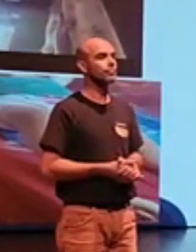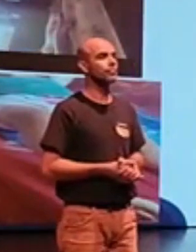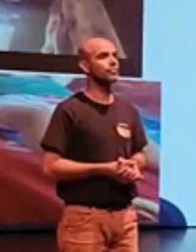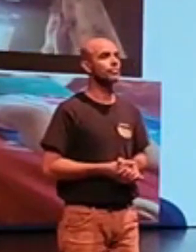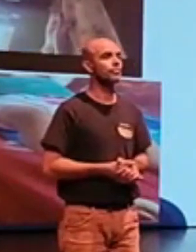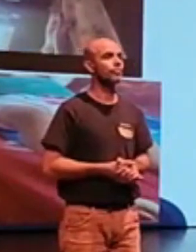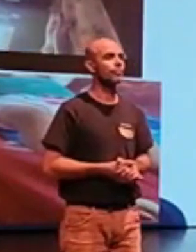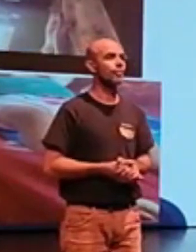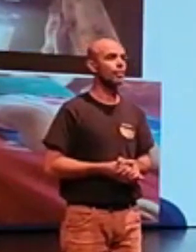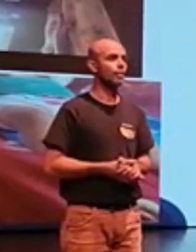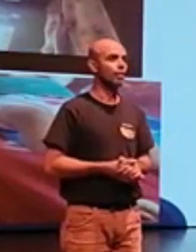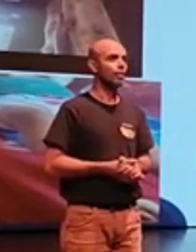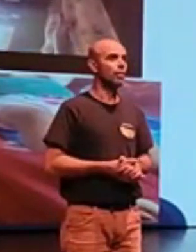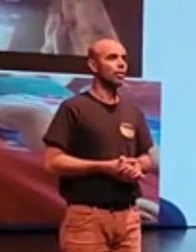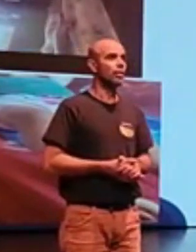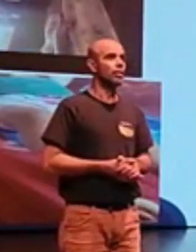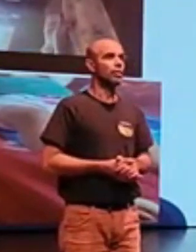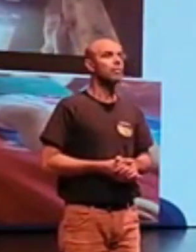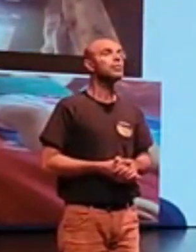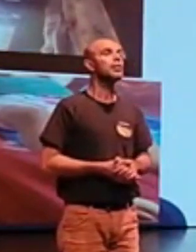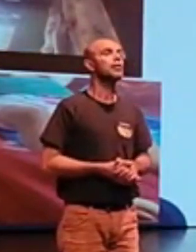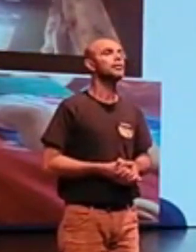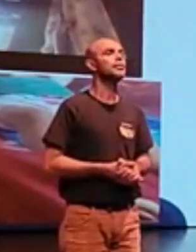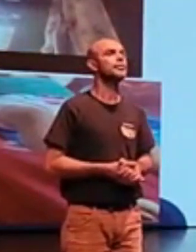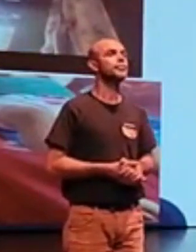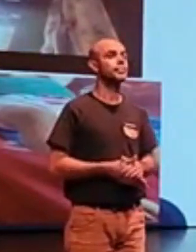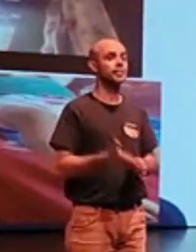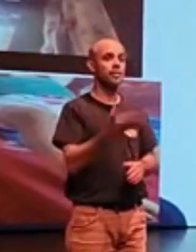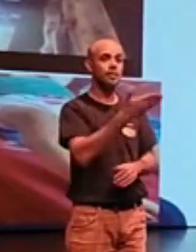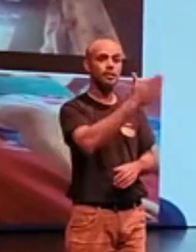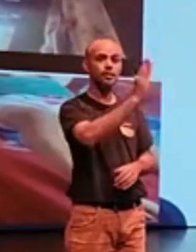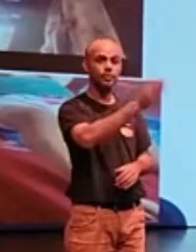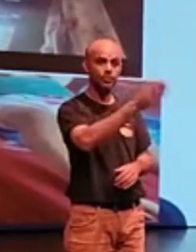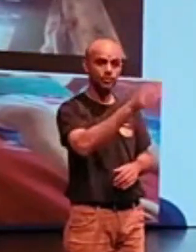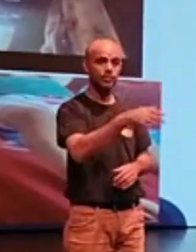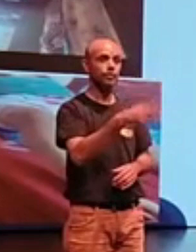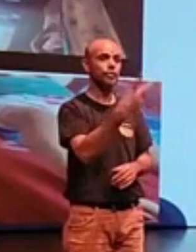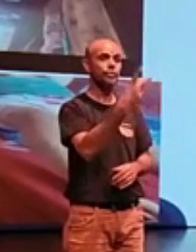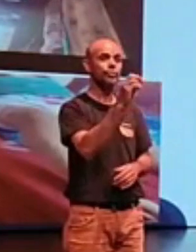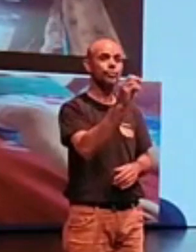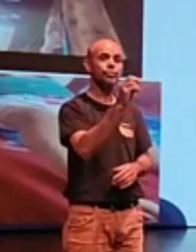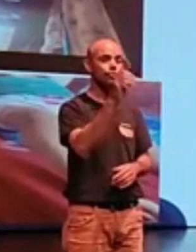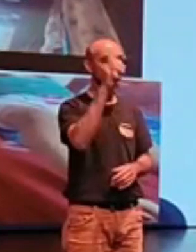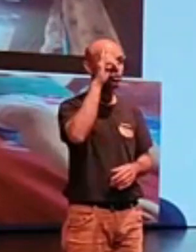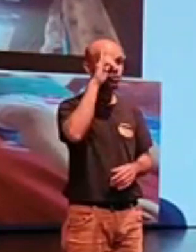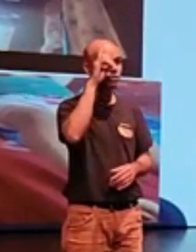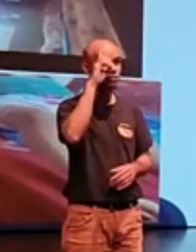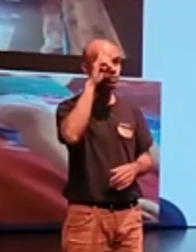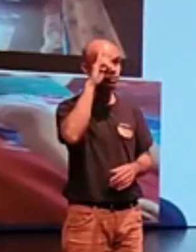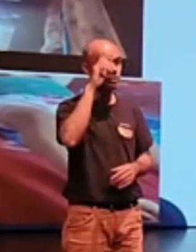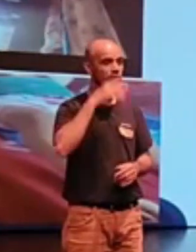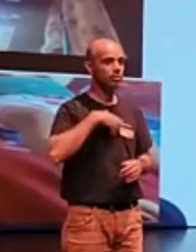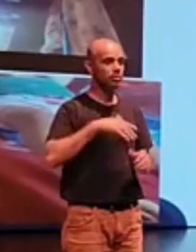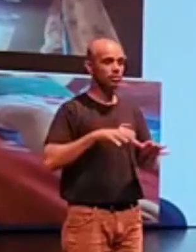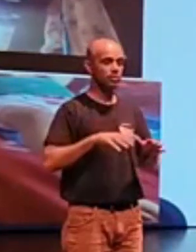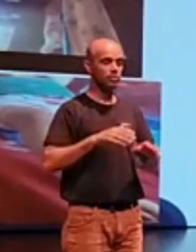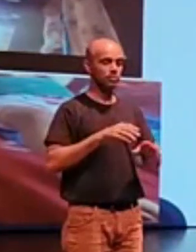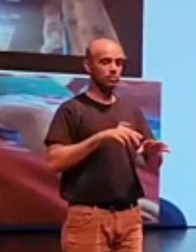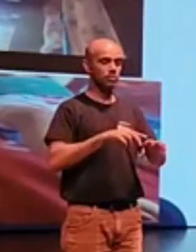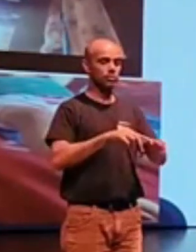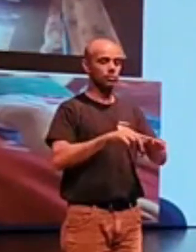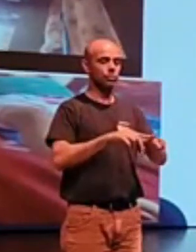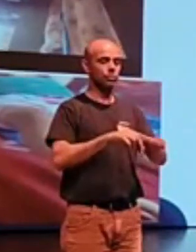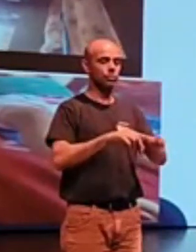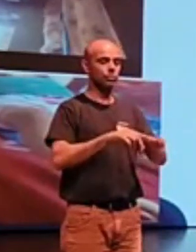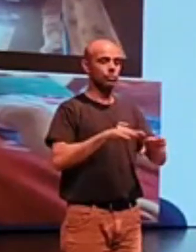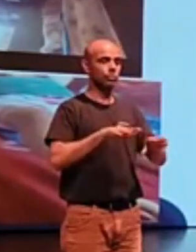Vai tombar ali, mas vai ficar meio torto, paciência. Ali ela estava mais ou menos com uns 20 dias da cirurgia, começou a esboçar algum movimento Só isso